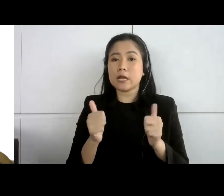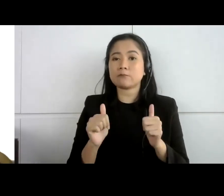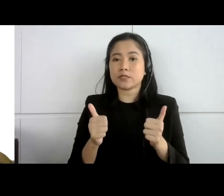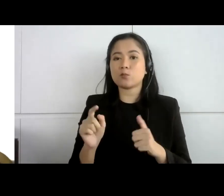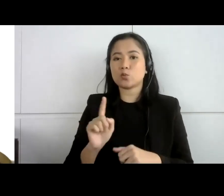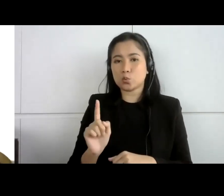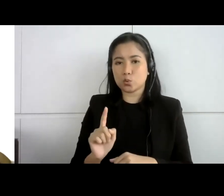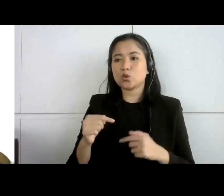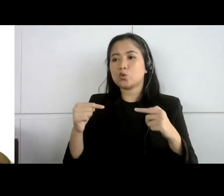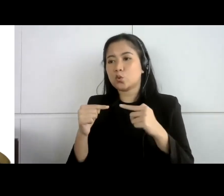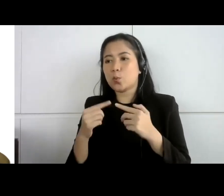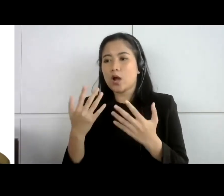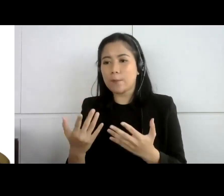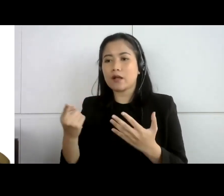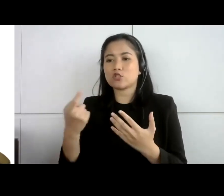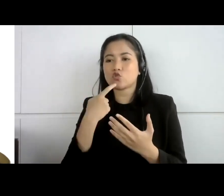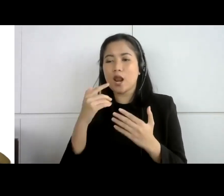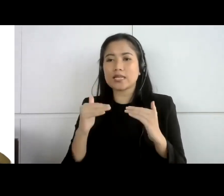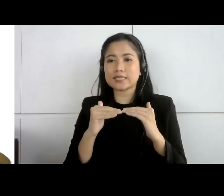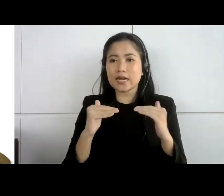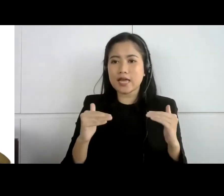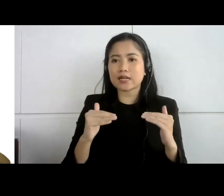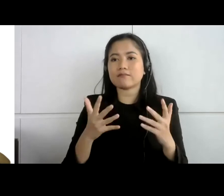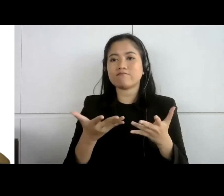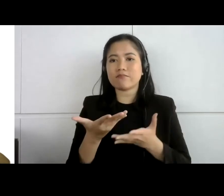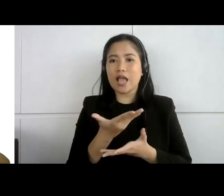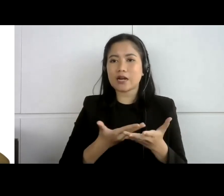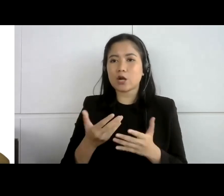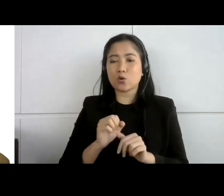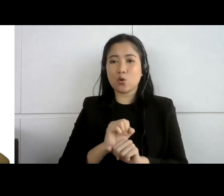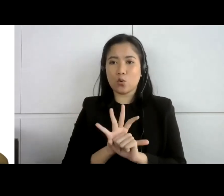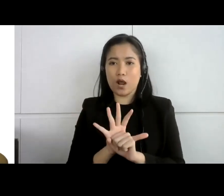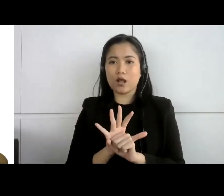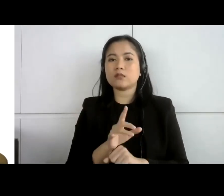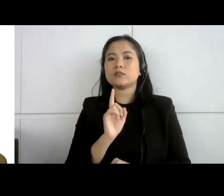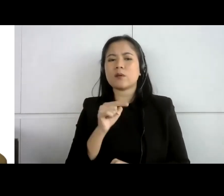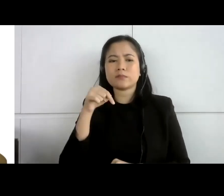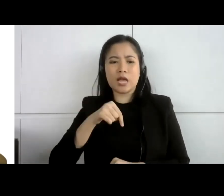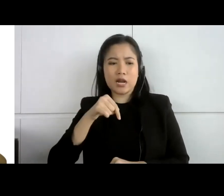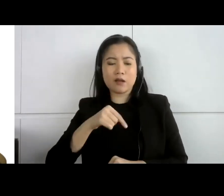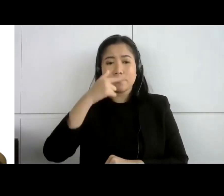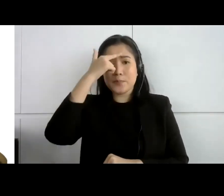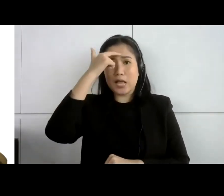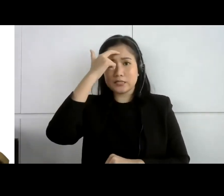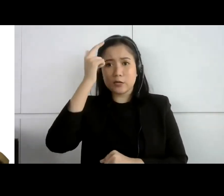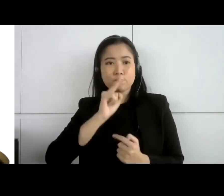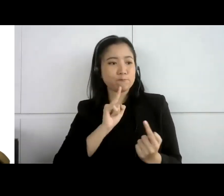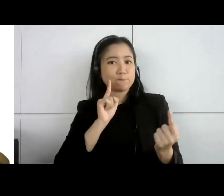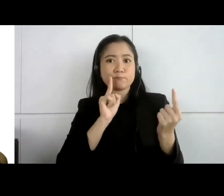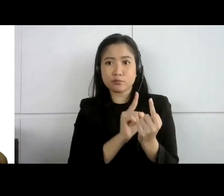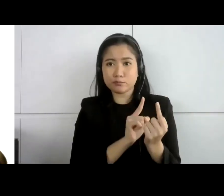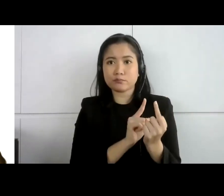persiapan-persiapan berkaitan dengan standar layanan COVID karena saat ini ternyata pembelajaran tatap muka juga tidak dapat